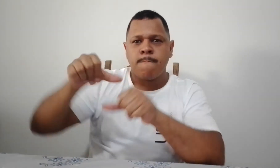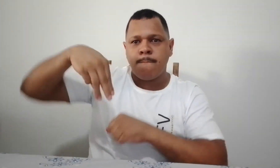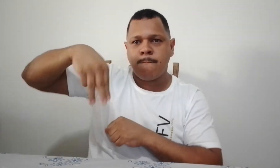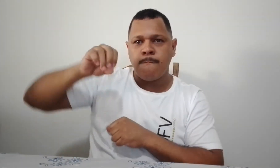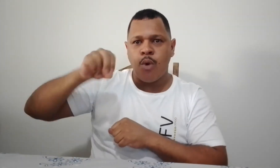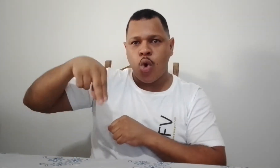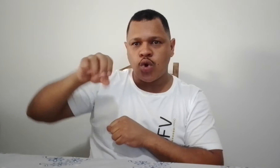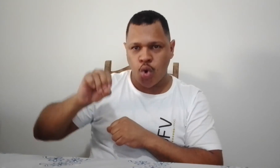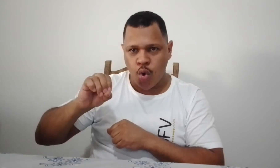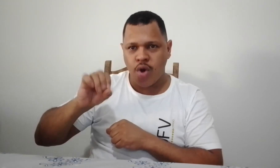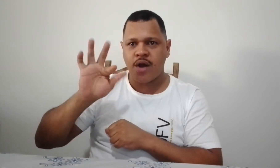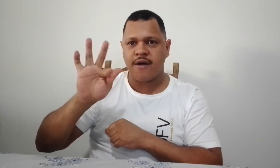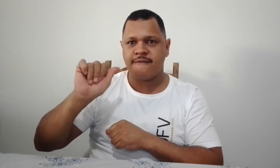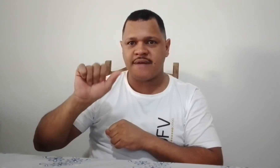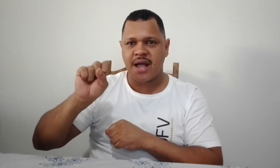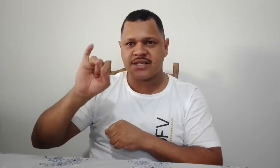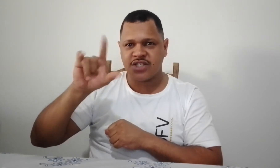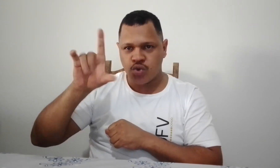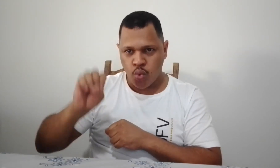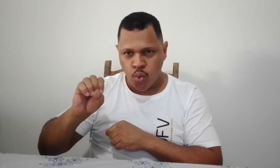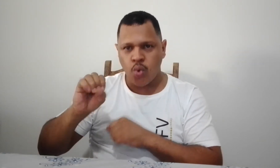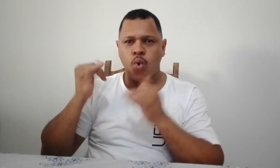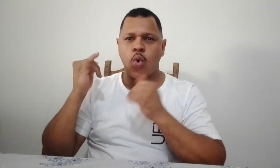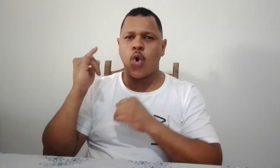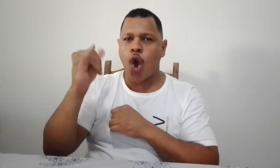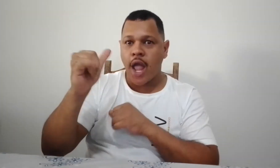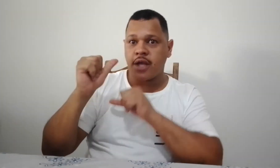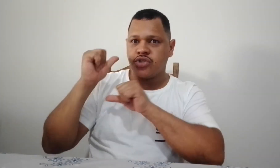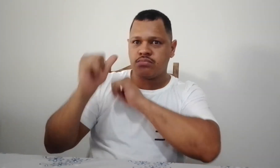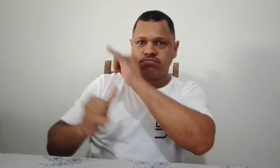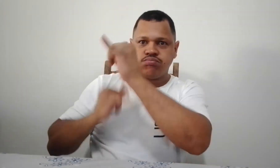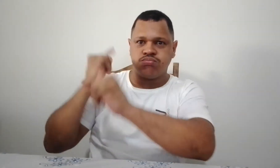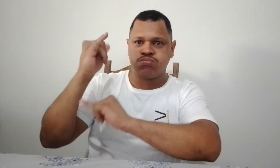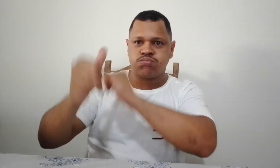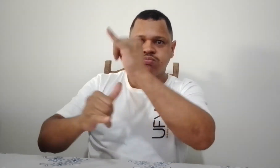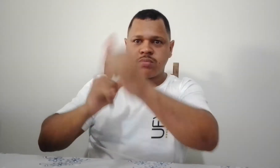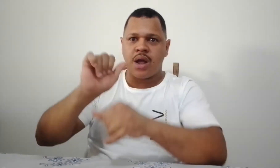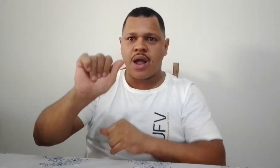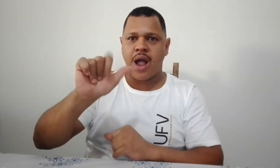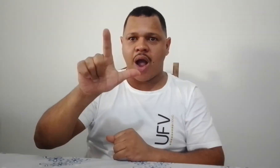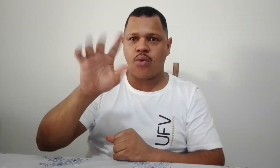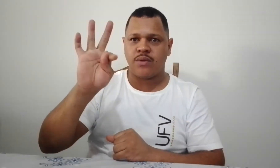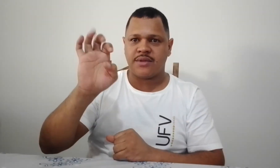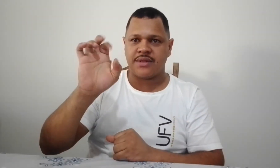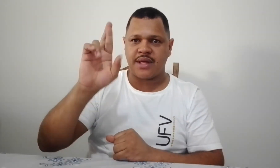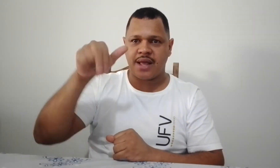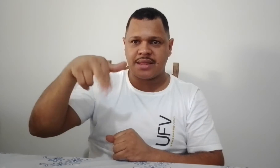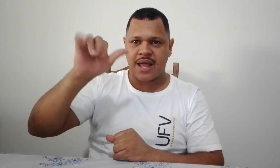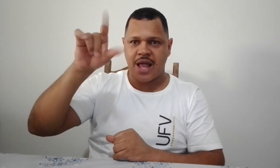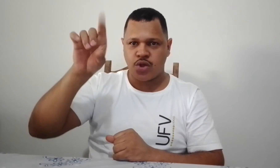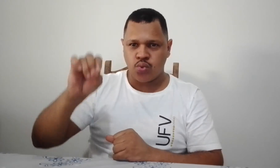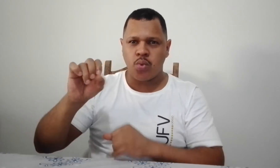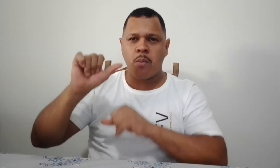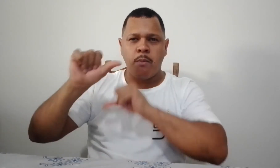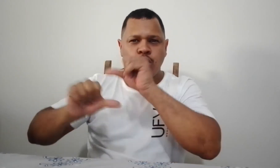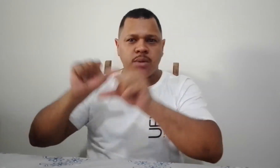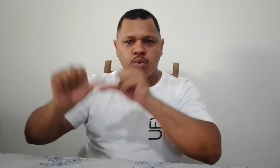Uma revisão sobre os conceitos básicos de corrente alternada. Se a gente lembrar lá da física, a obtenção de uma